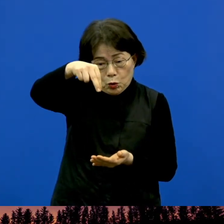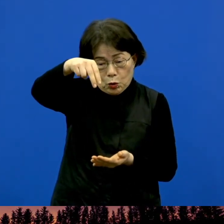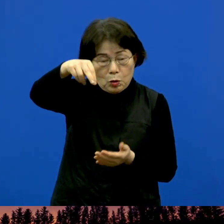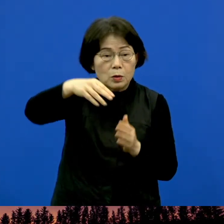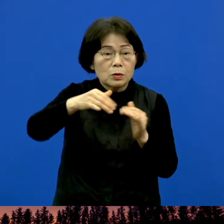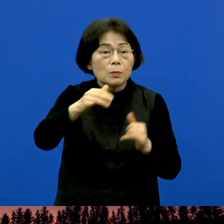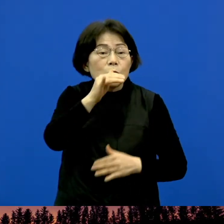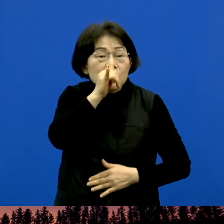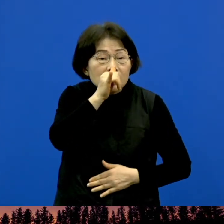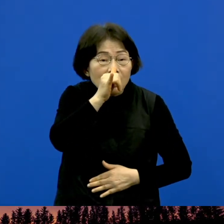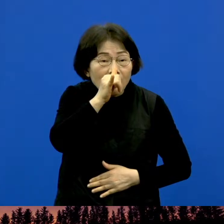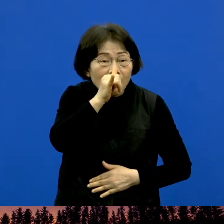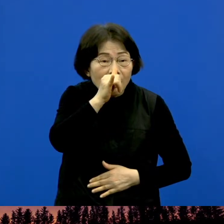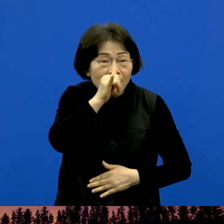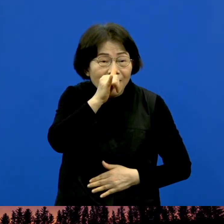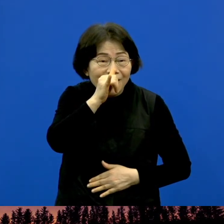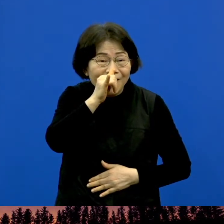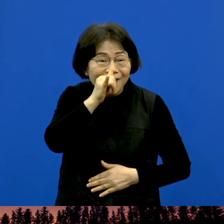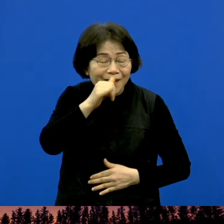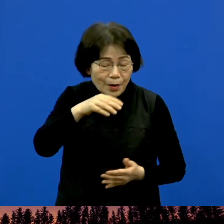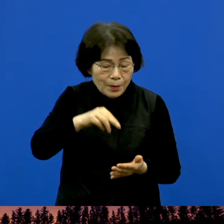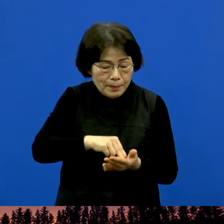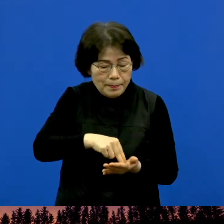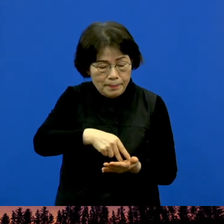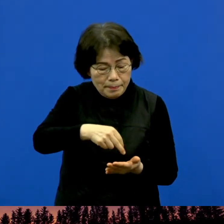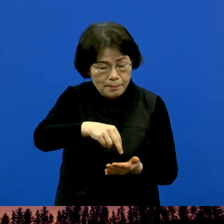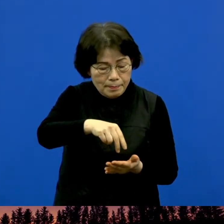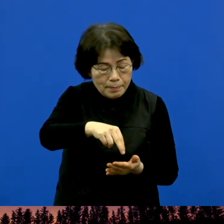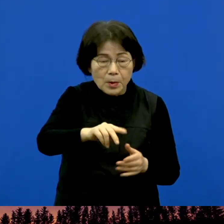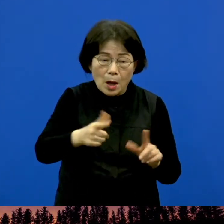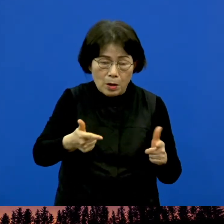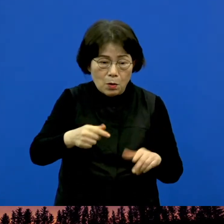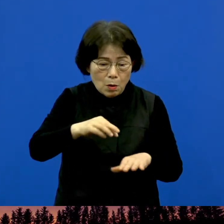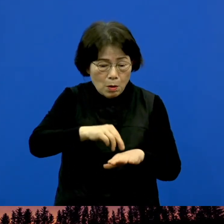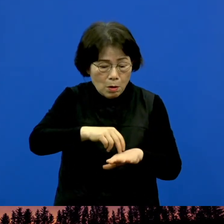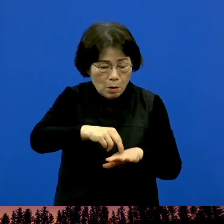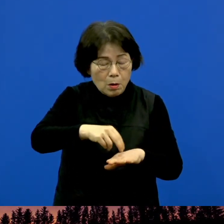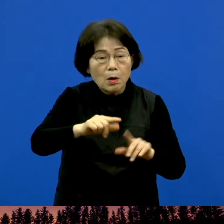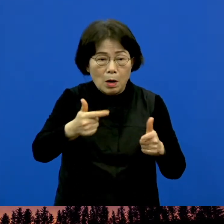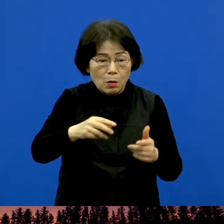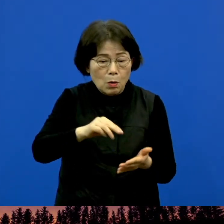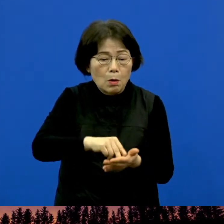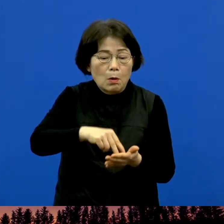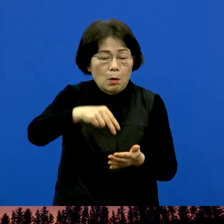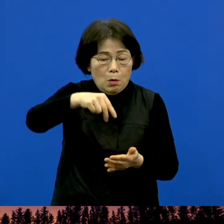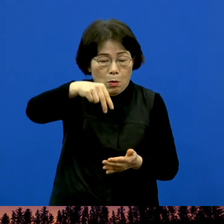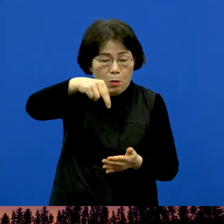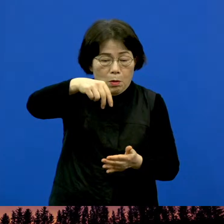텔레비도 나오고 공중부양. 왜 공중부양을 해요?